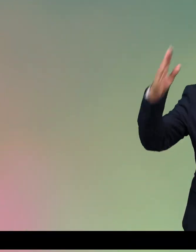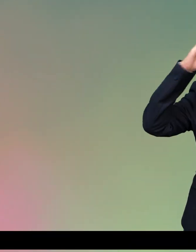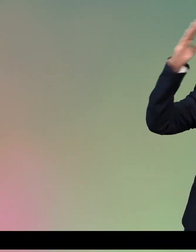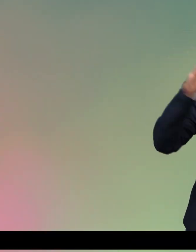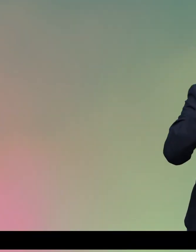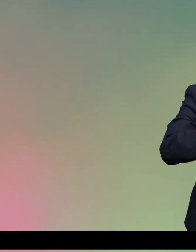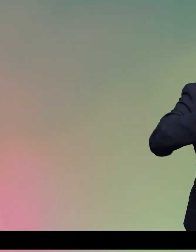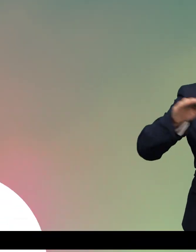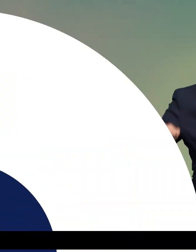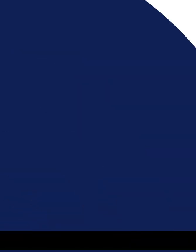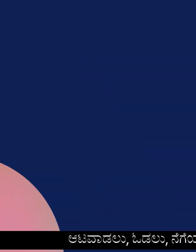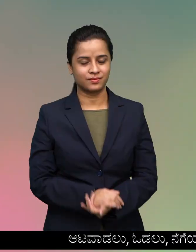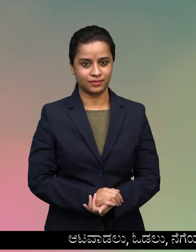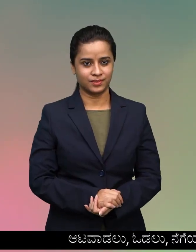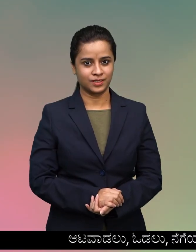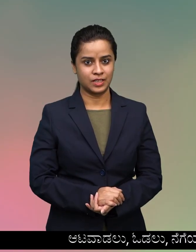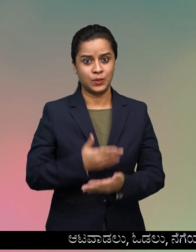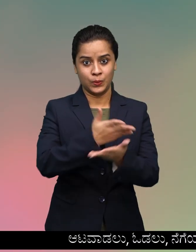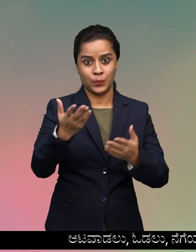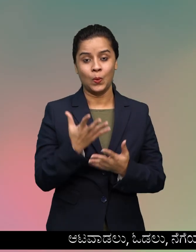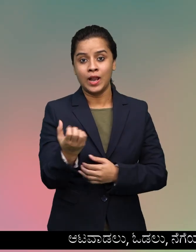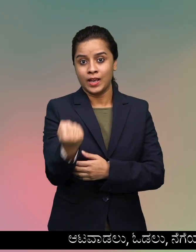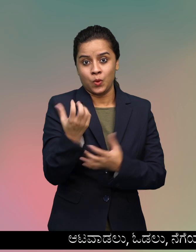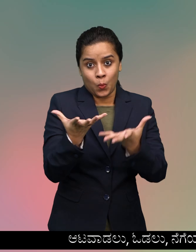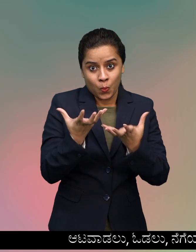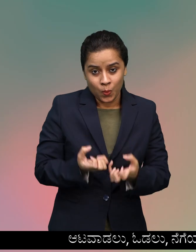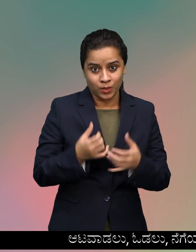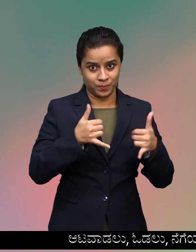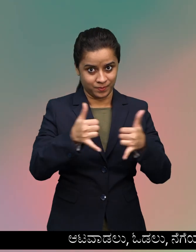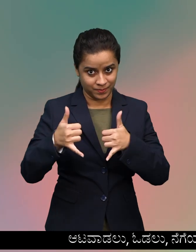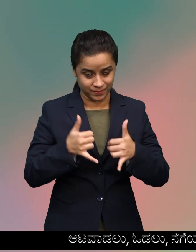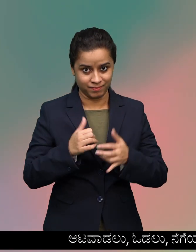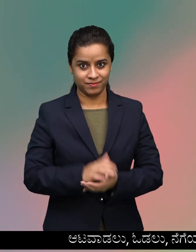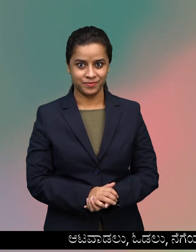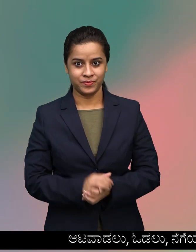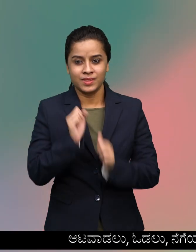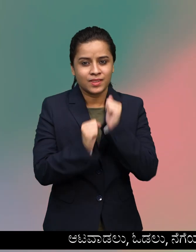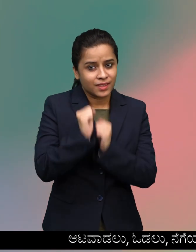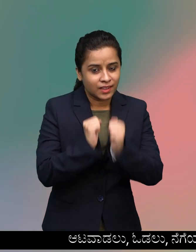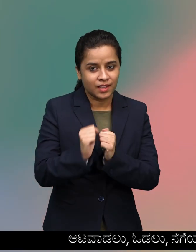ಹೆಲೋ ಮಕ್ಕಳೇ, ಆಟವಾಡಲು, ಓಡಲು, ನಗೆಯಲು ಮತ್ತು ಓದಲು ನಿಮಗೆ ಶಕ್ತಿ ಬೇಕು